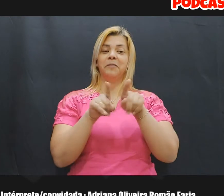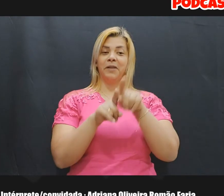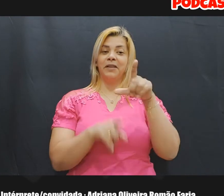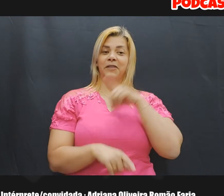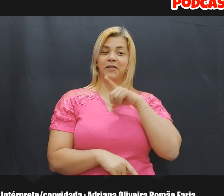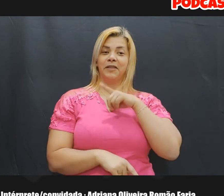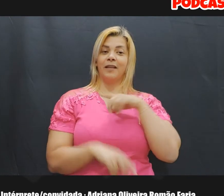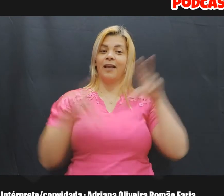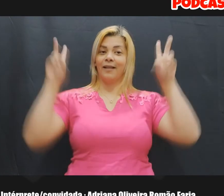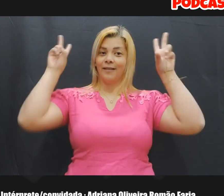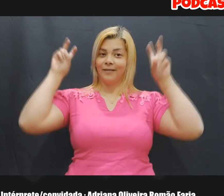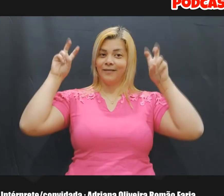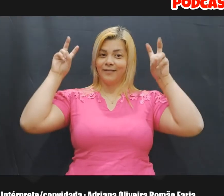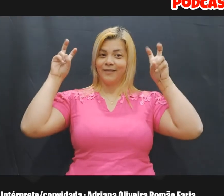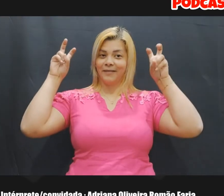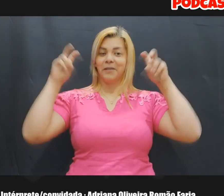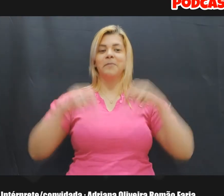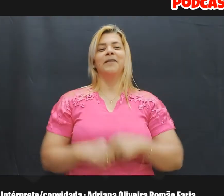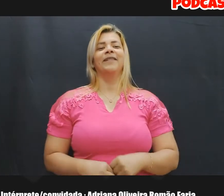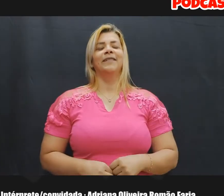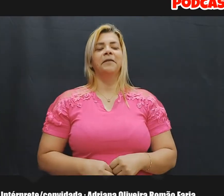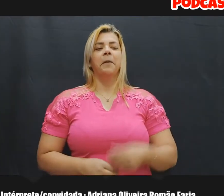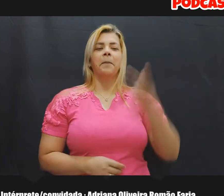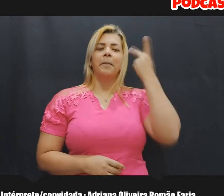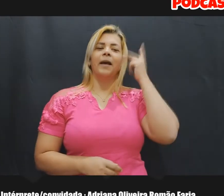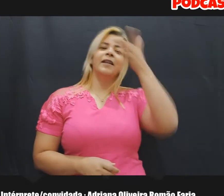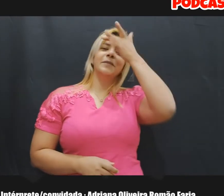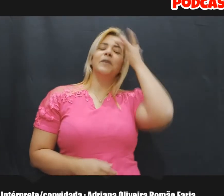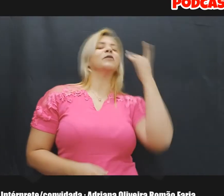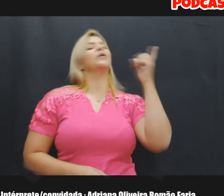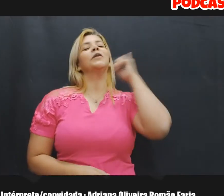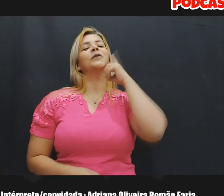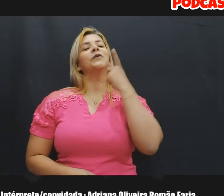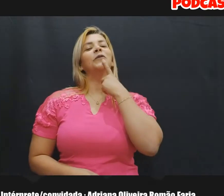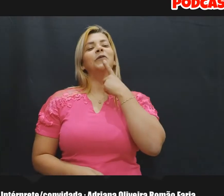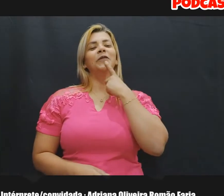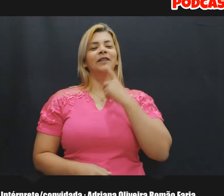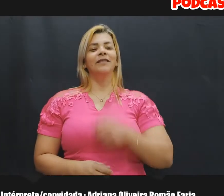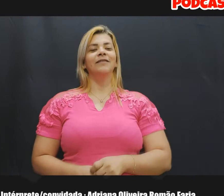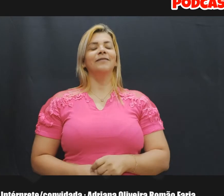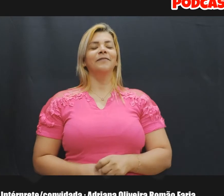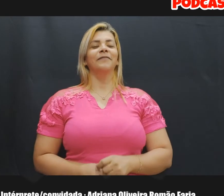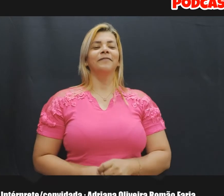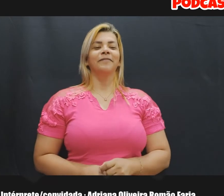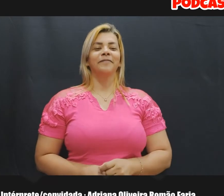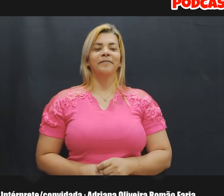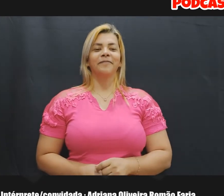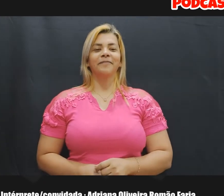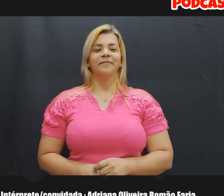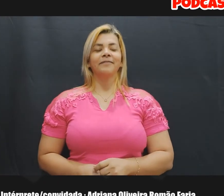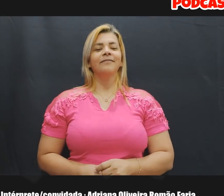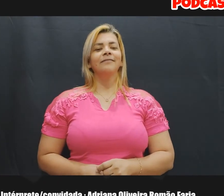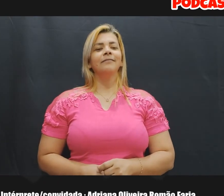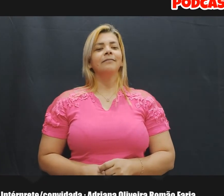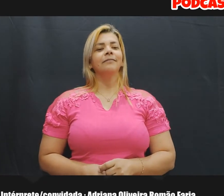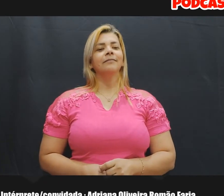do termo correto de se usar para a pessoa que não ouve, para o não ouvinte, né, que é no caso o surdo.